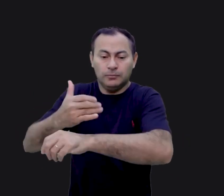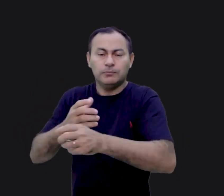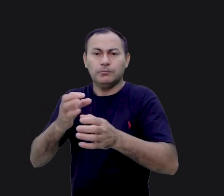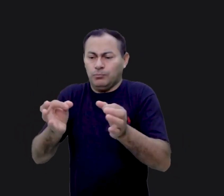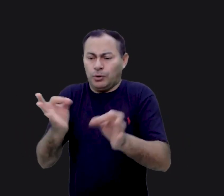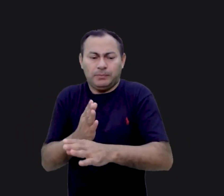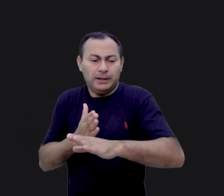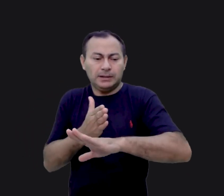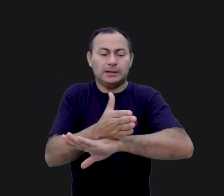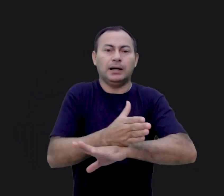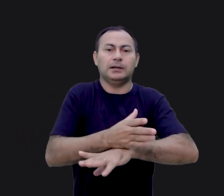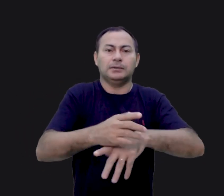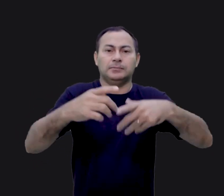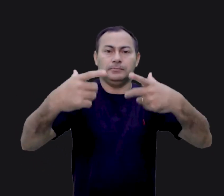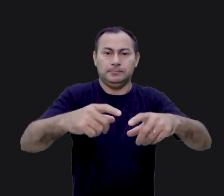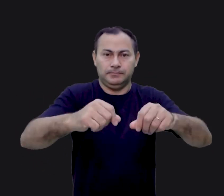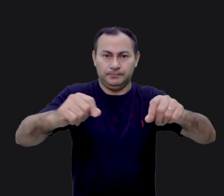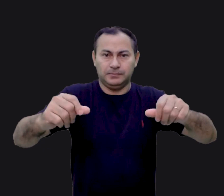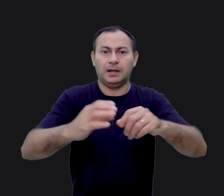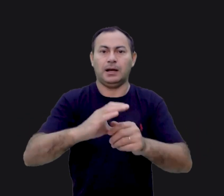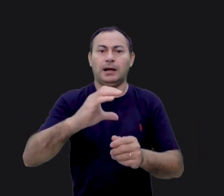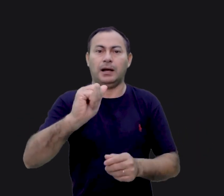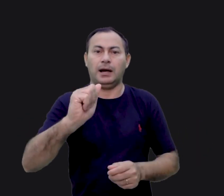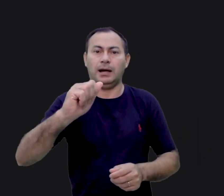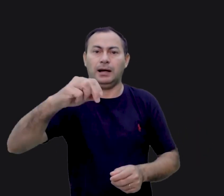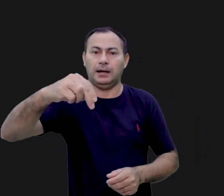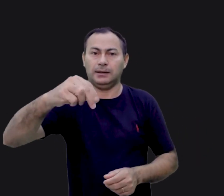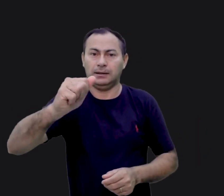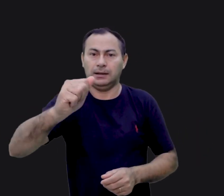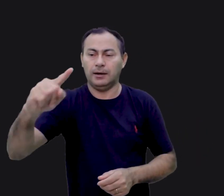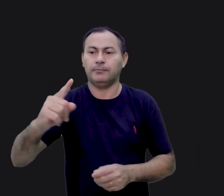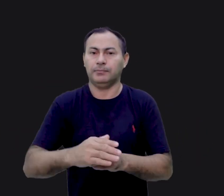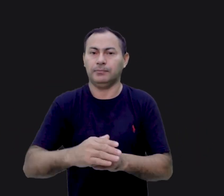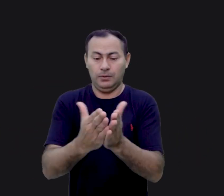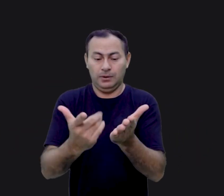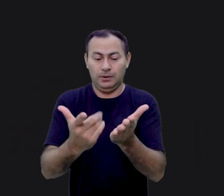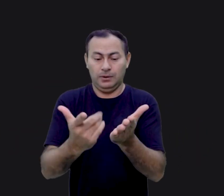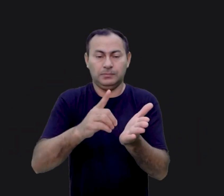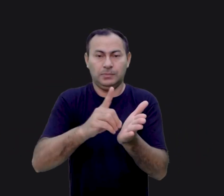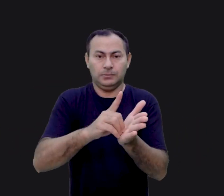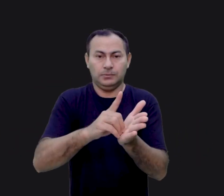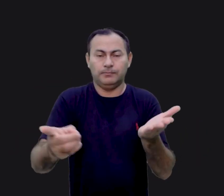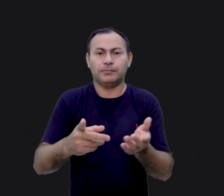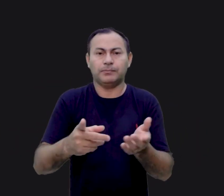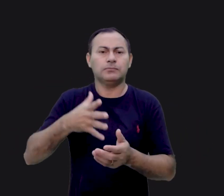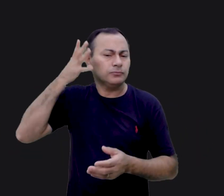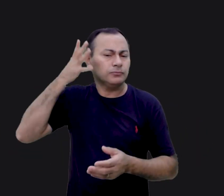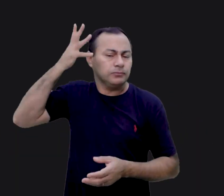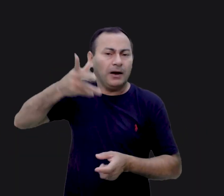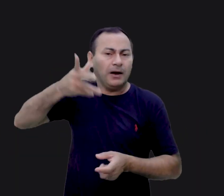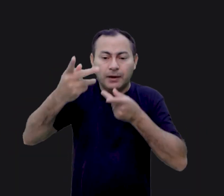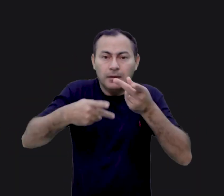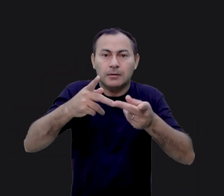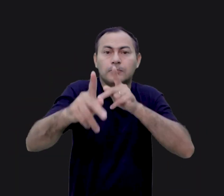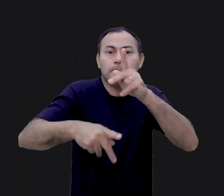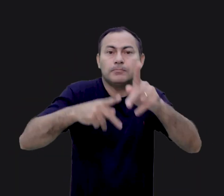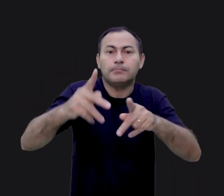para invadir a terra de Canaã o livro de Deuteronômio é um livro de grandes exortações e sermões que desafiaram o povo